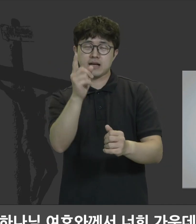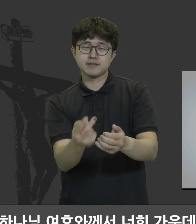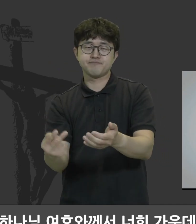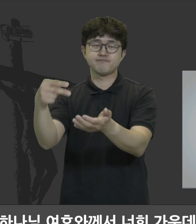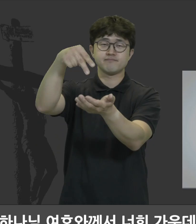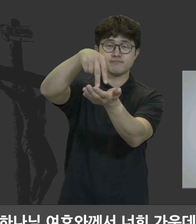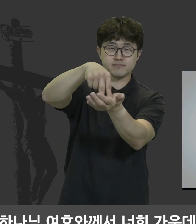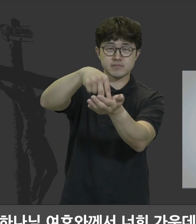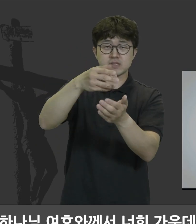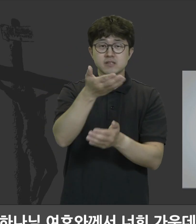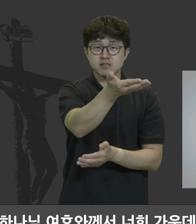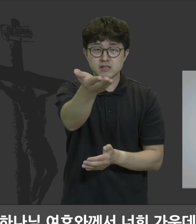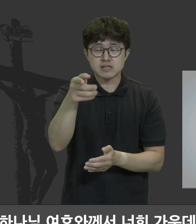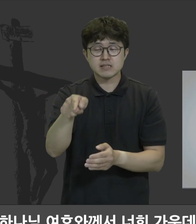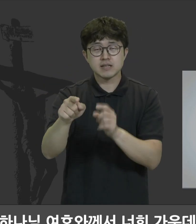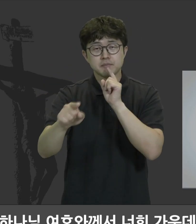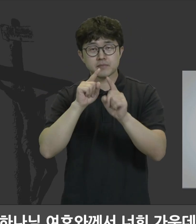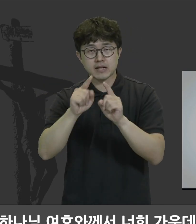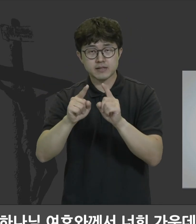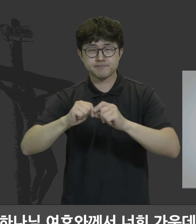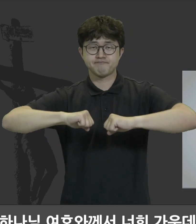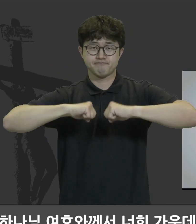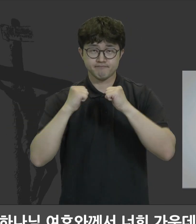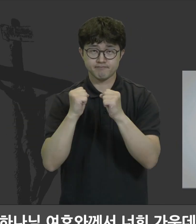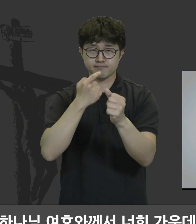일으키시리니 너희는 그의 말을 들을지니라.